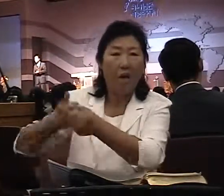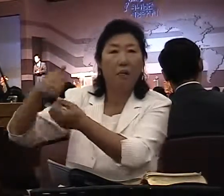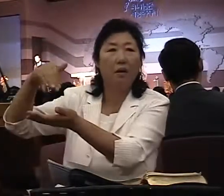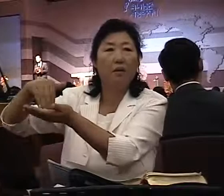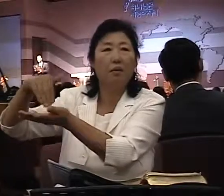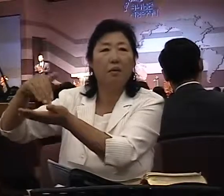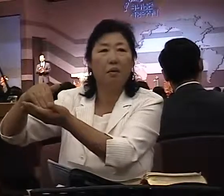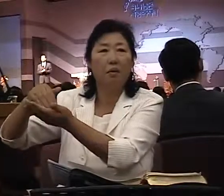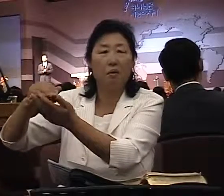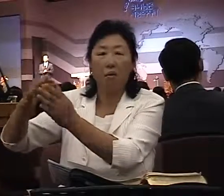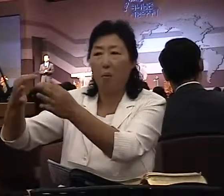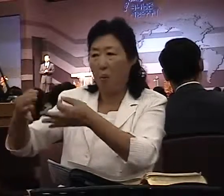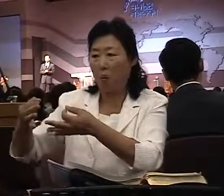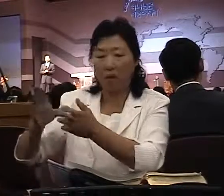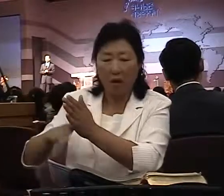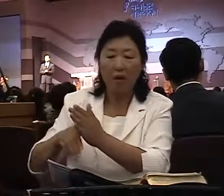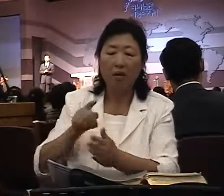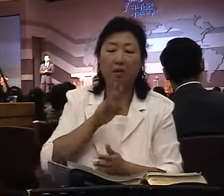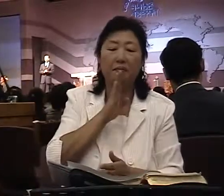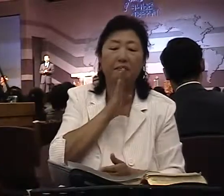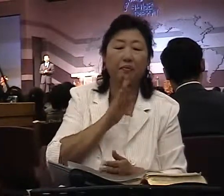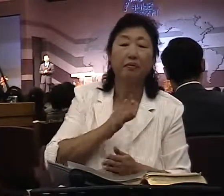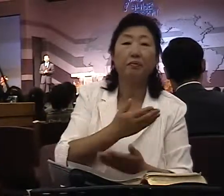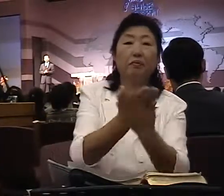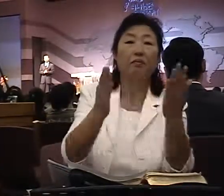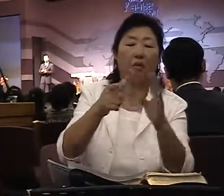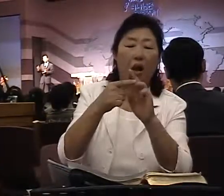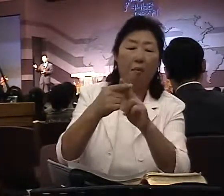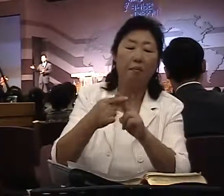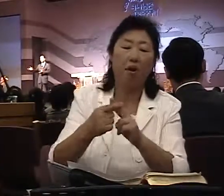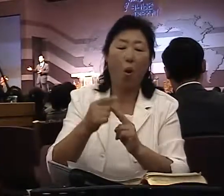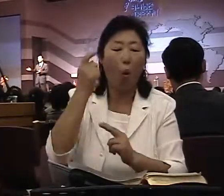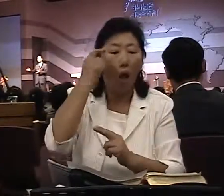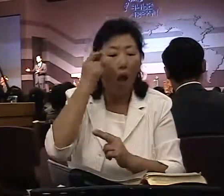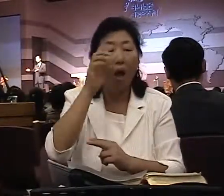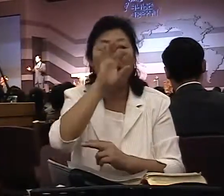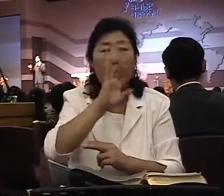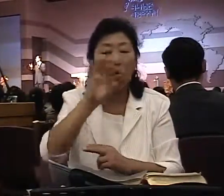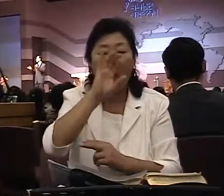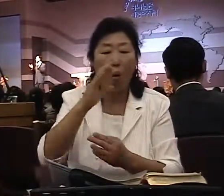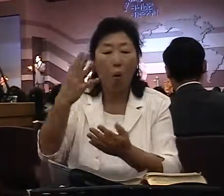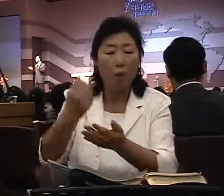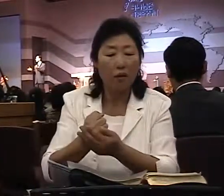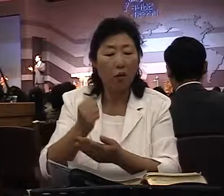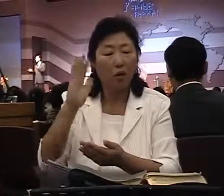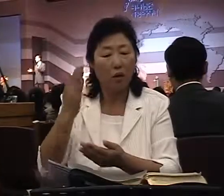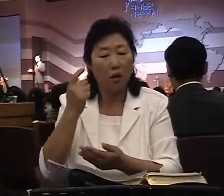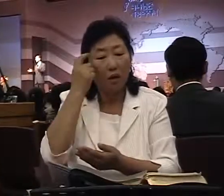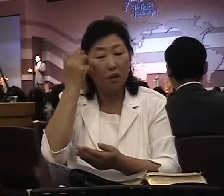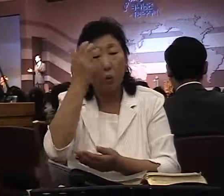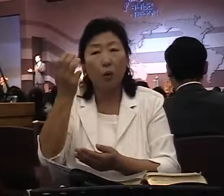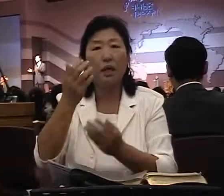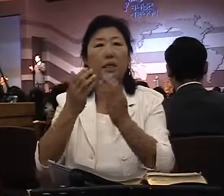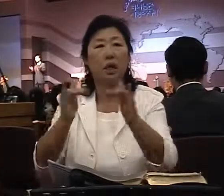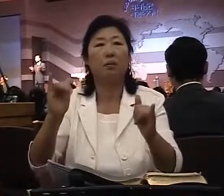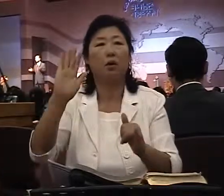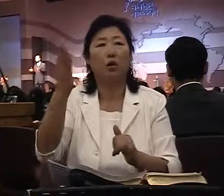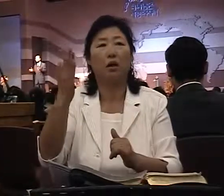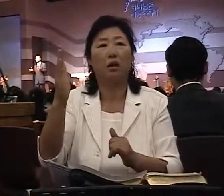저는 오늘 그런 마음에서 여러분들과 함께 왜 우리가 훈련을 받아야 되는가? 성령의 사람이 되어야 되기 때문에 어떻게